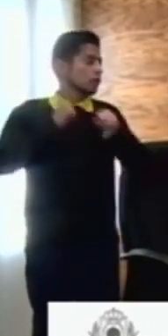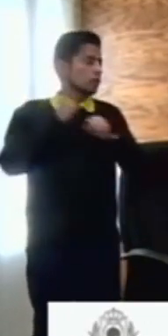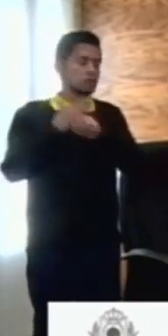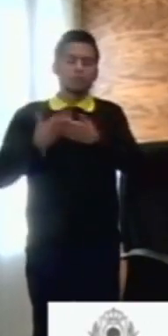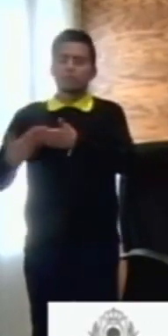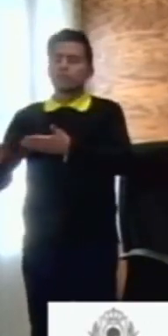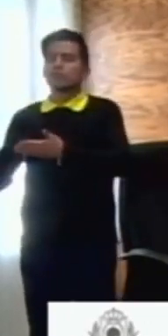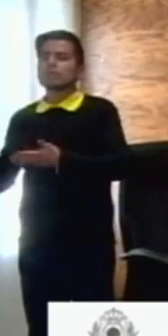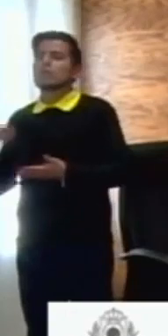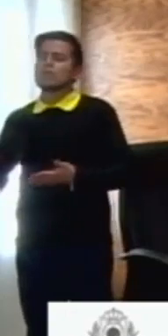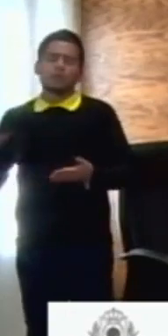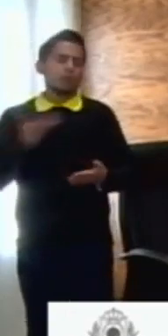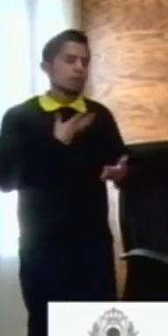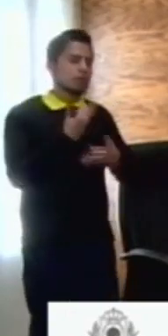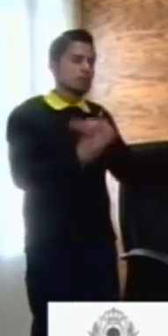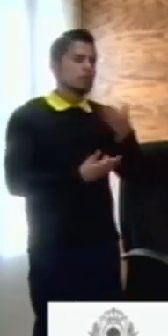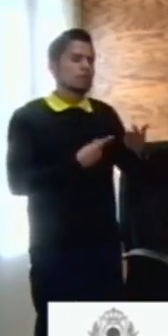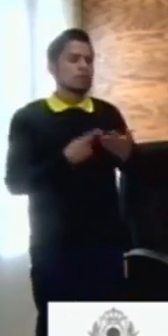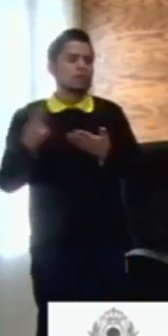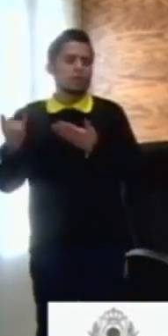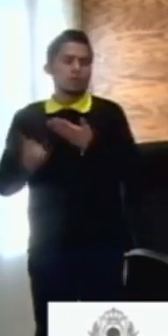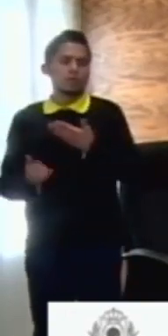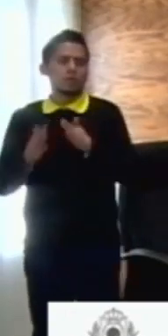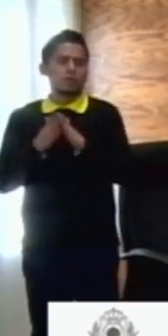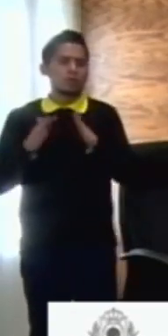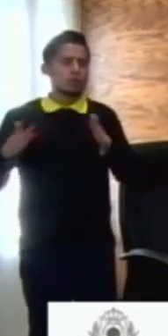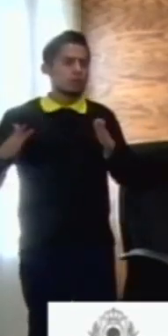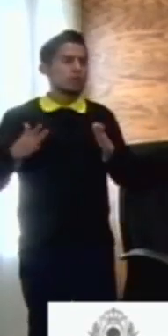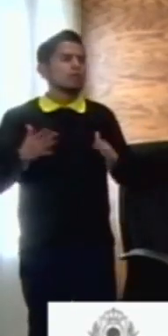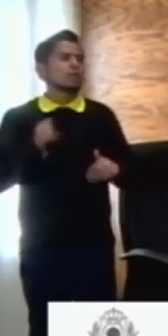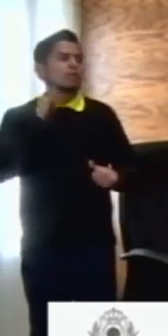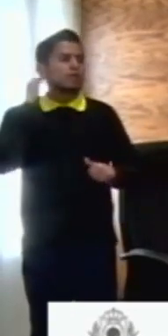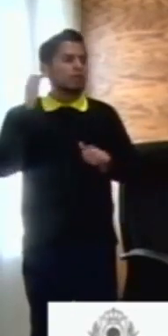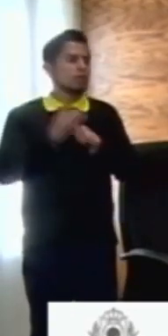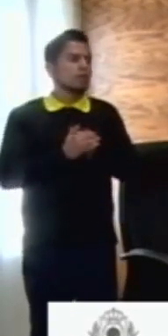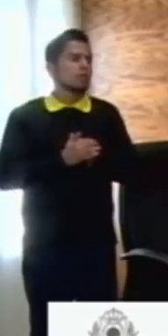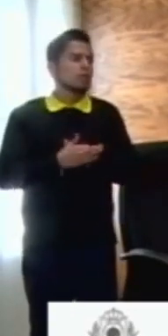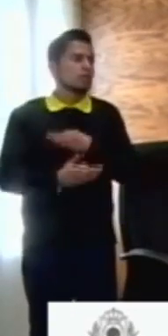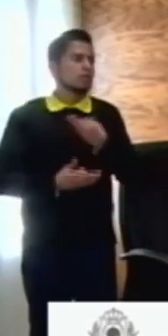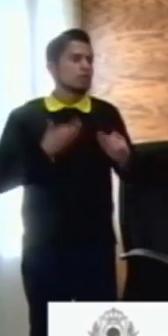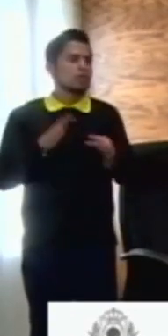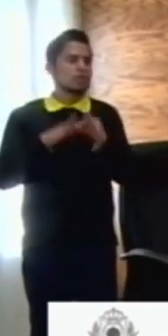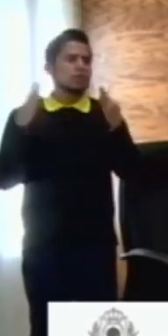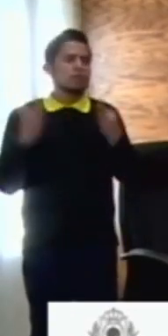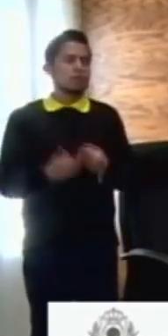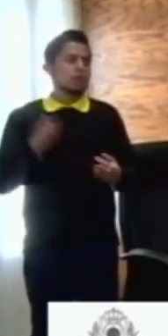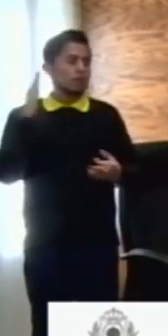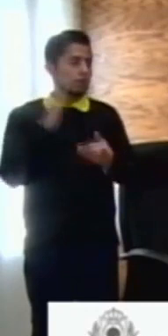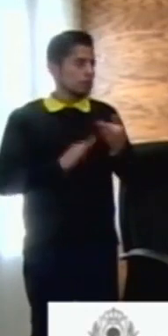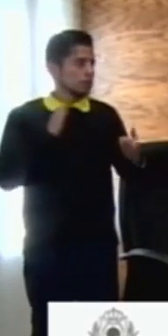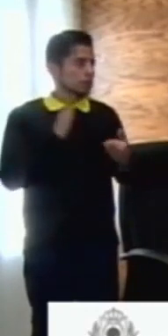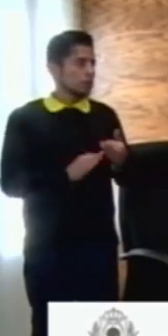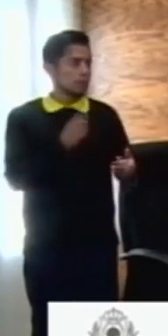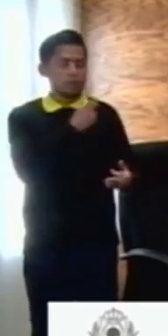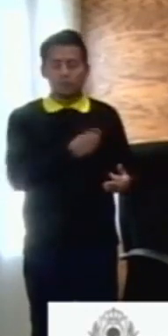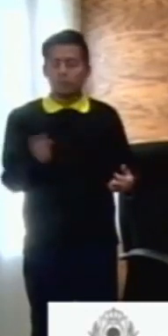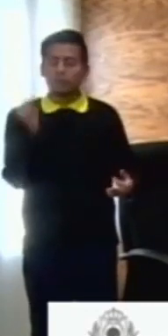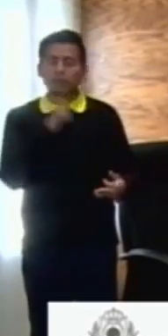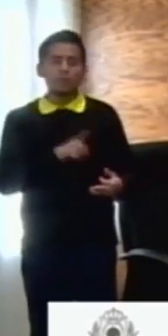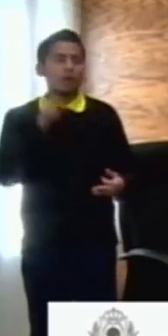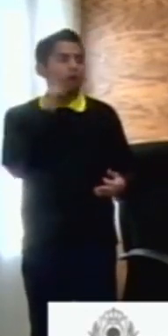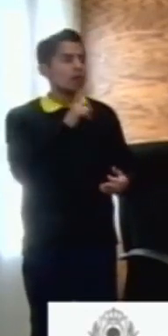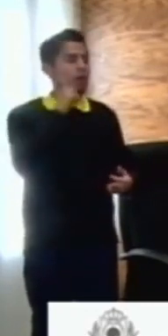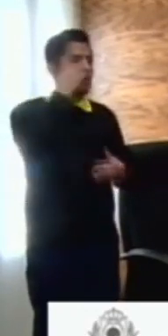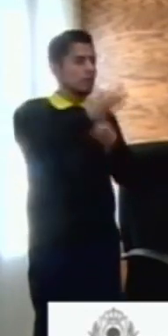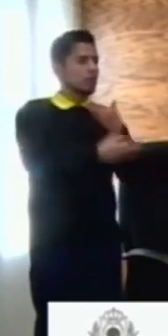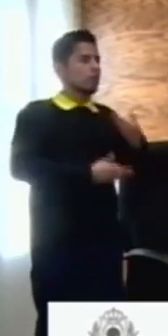listas todas las etapas del proyecto que vendrá a terminar de una vez por todas la falta del vital líquido en los hogares